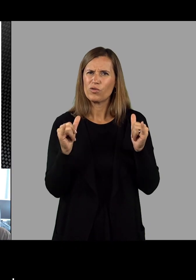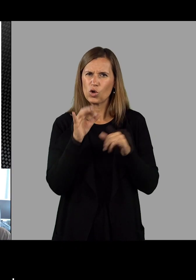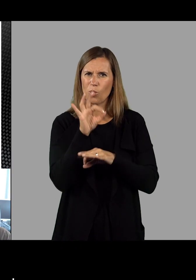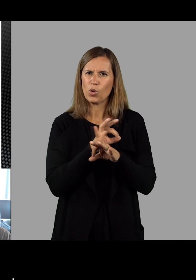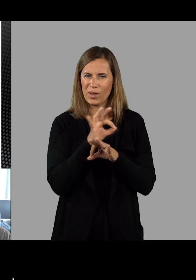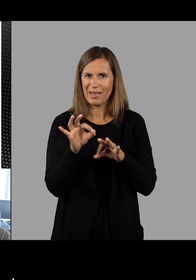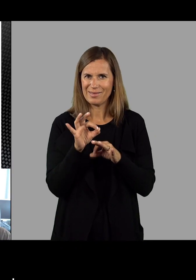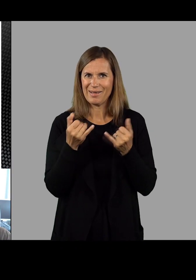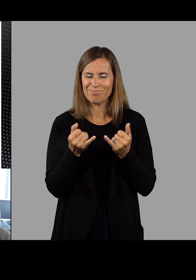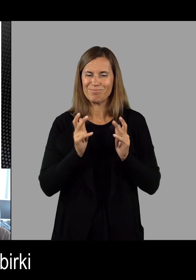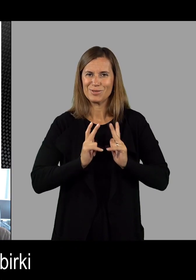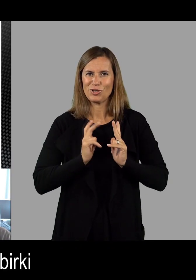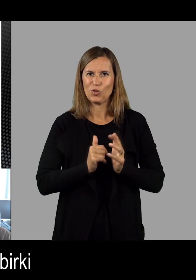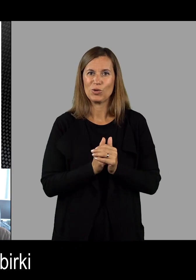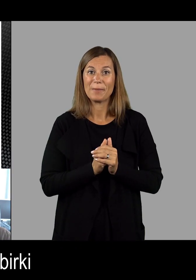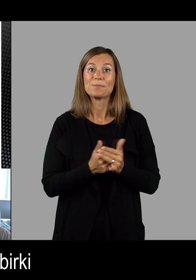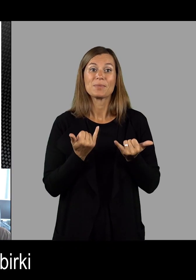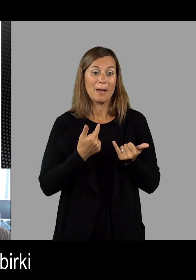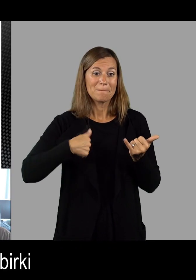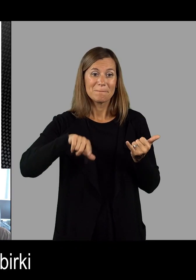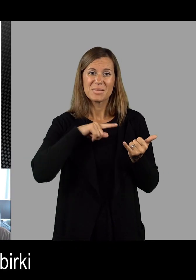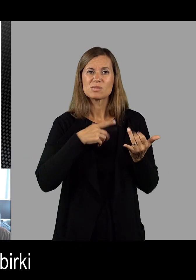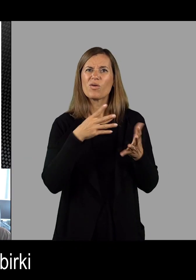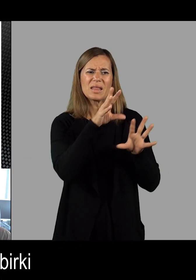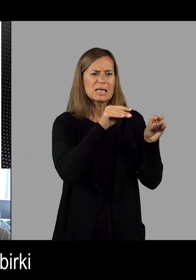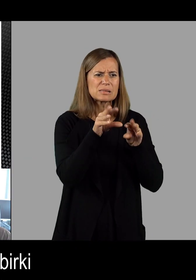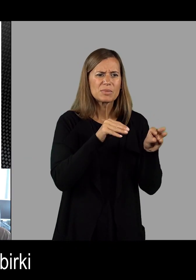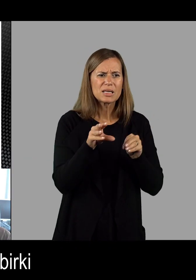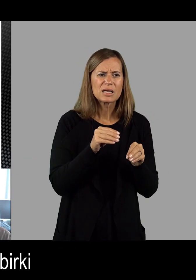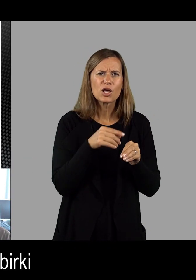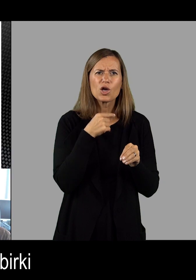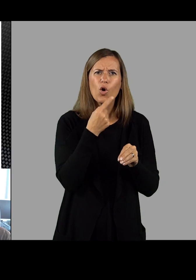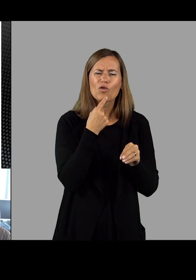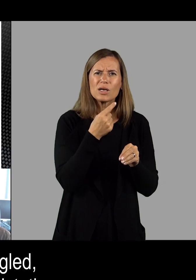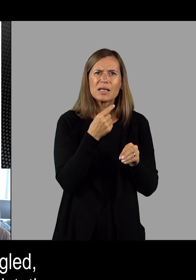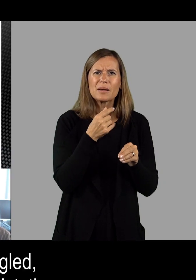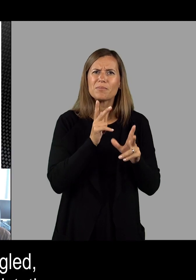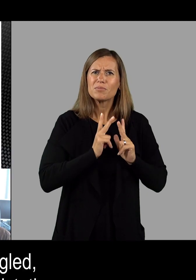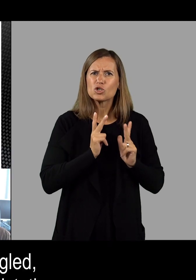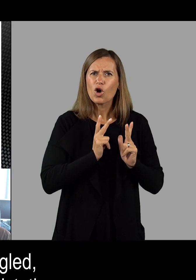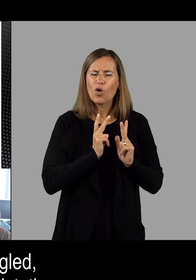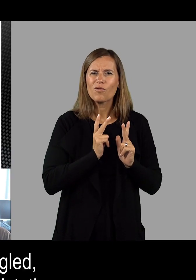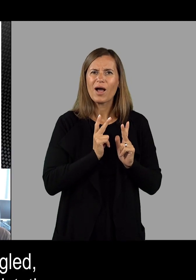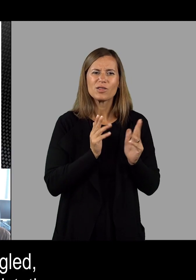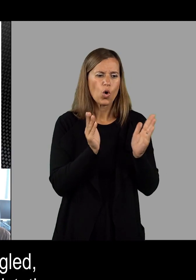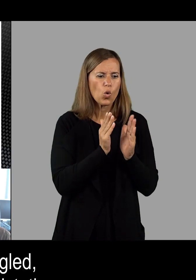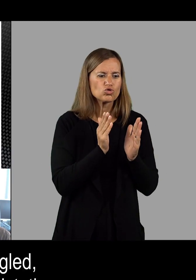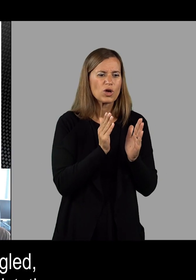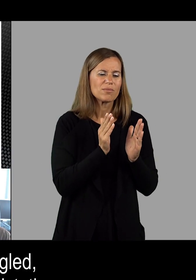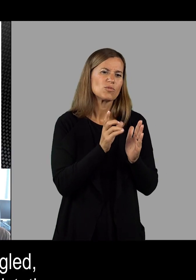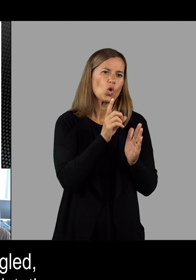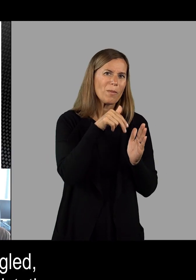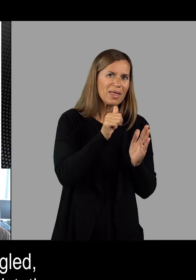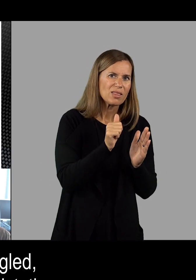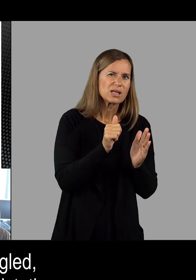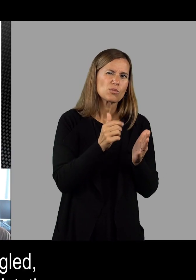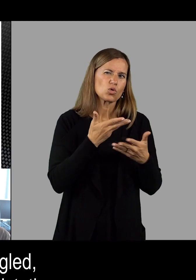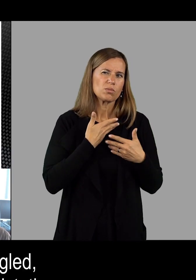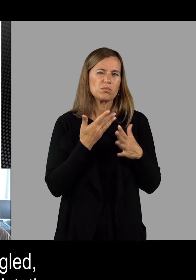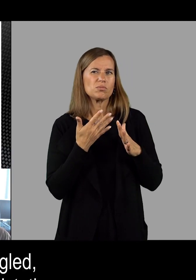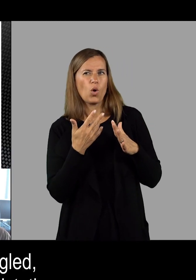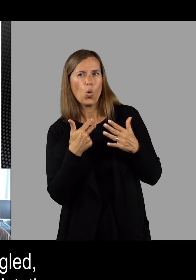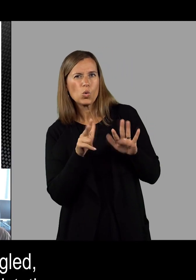RSDOZE nekako pričakuje. Tako da mi smo na neki zbirki govornih poizvedovanj, ožja domena, recimo zgled, prišli tam na nekih